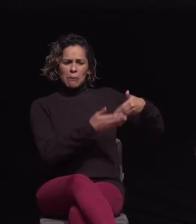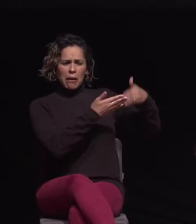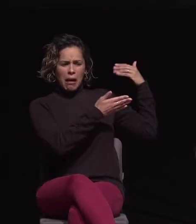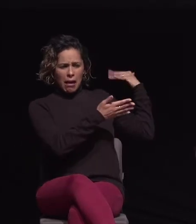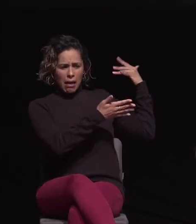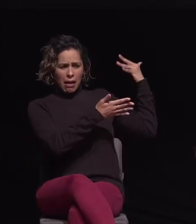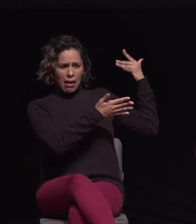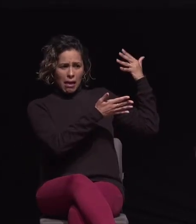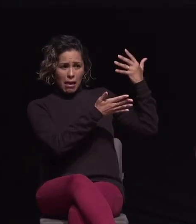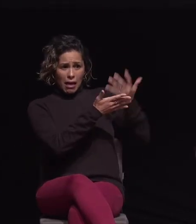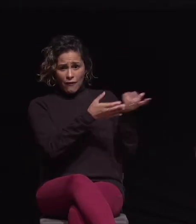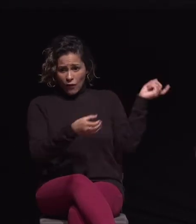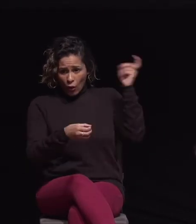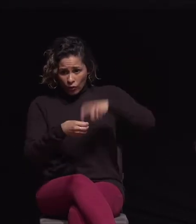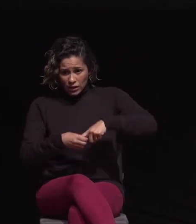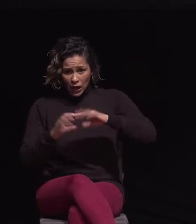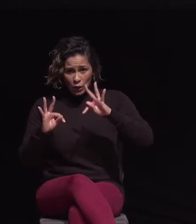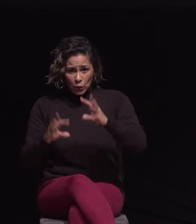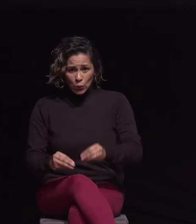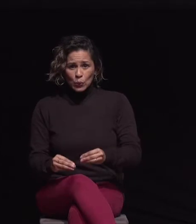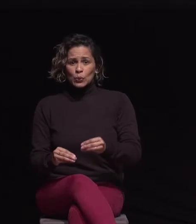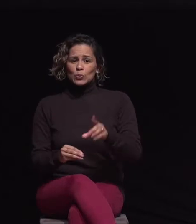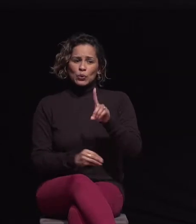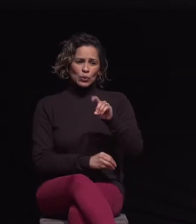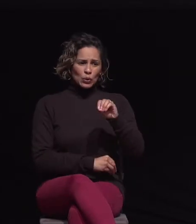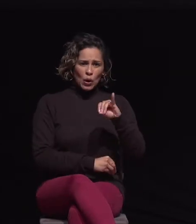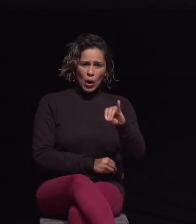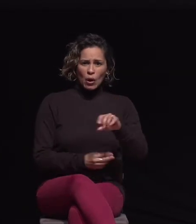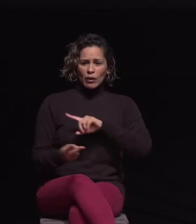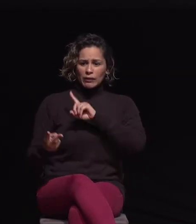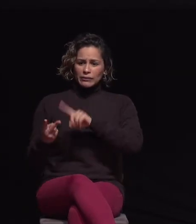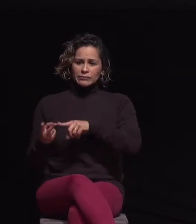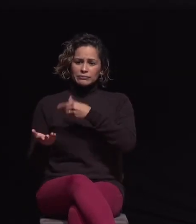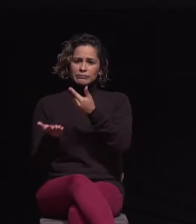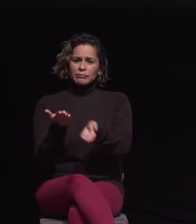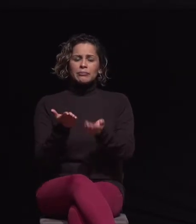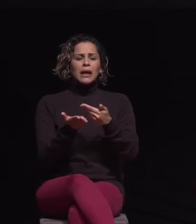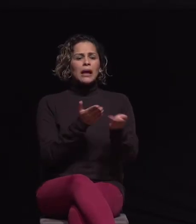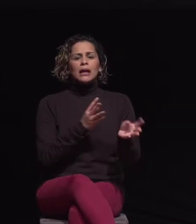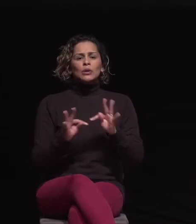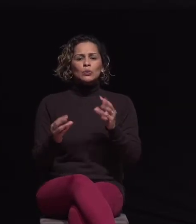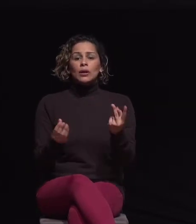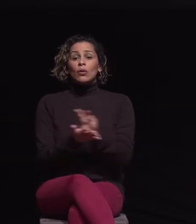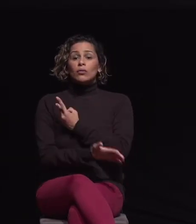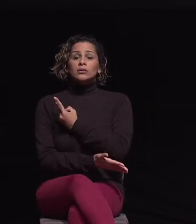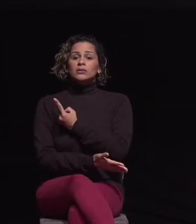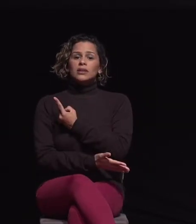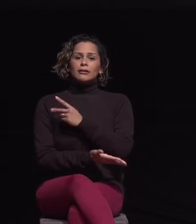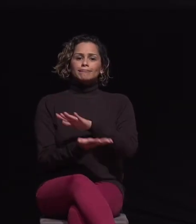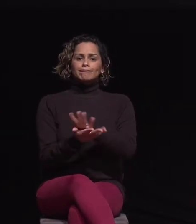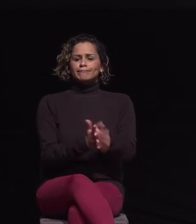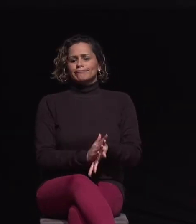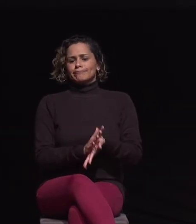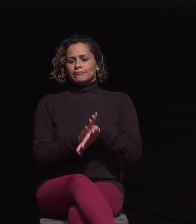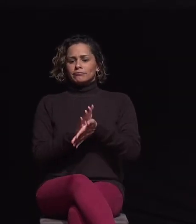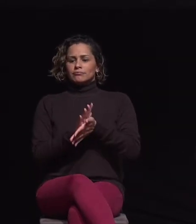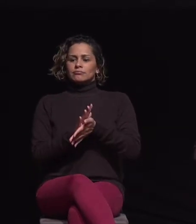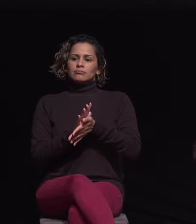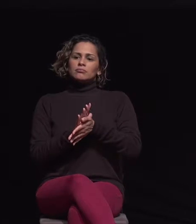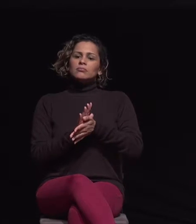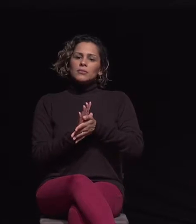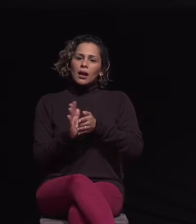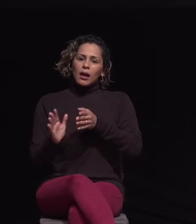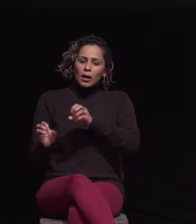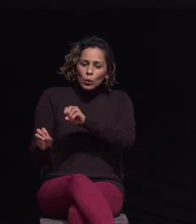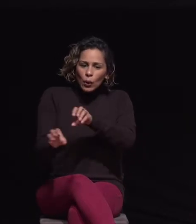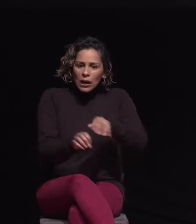vem acontecendo, das perdas, do desmonte na educação? Fala para mim, eu